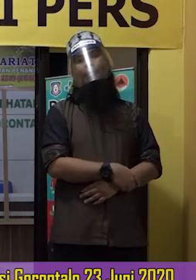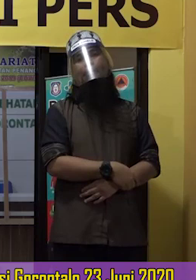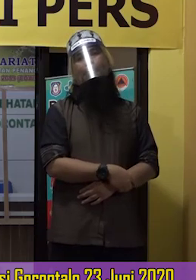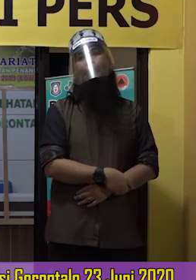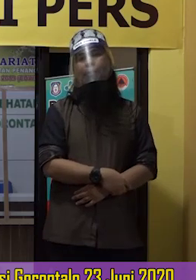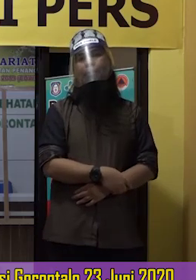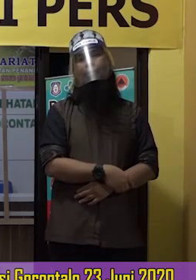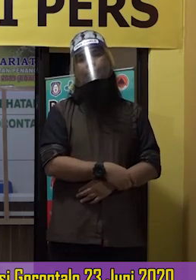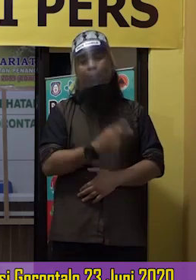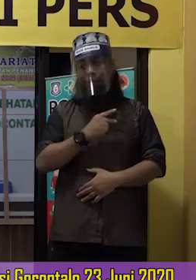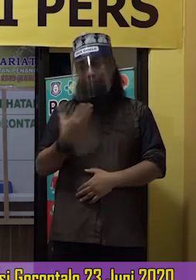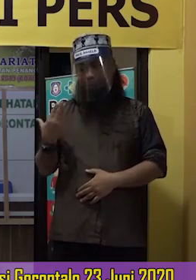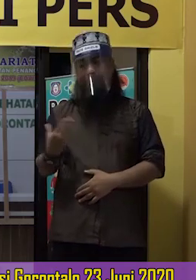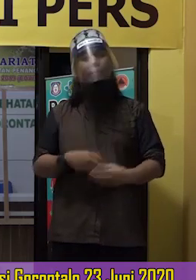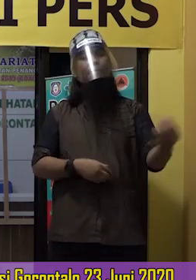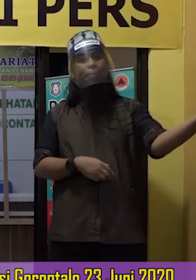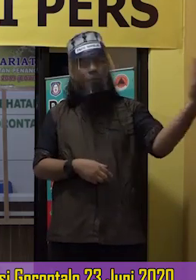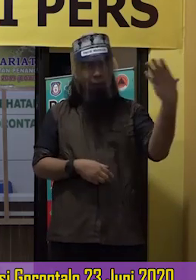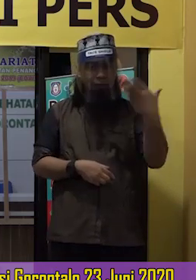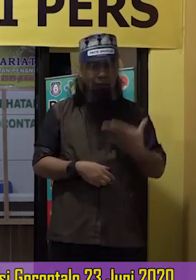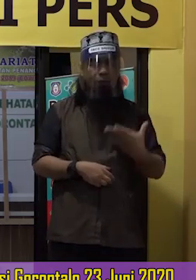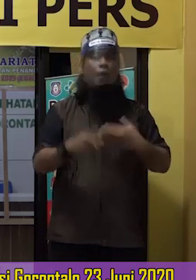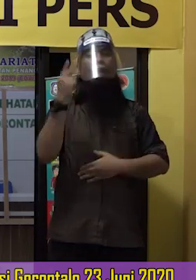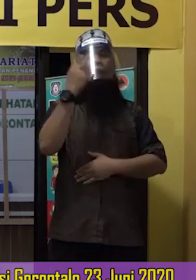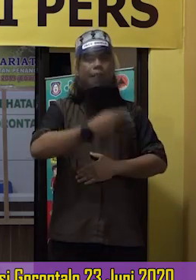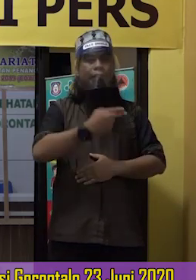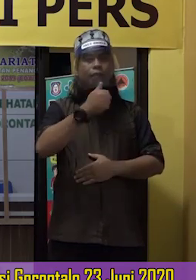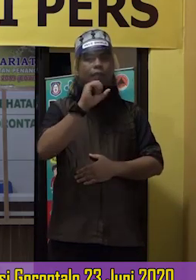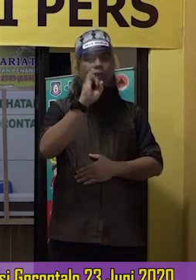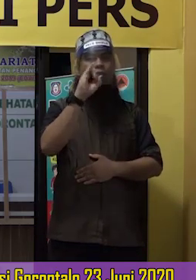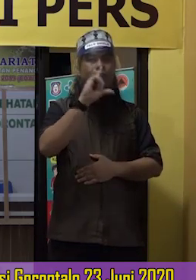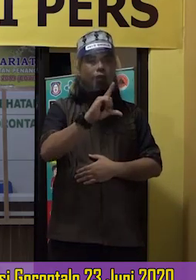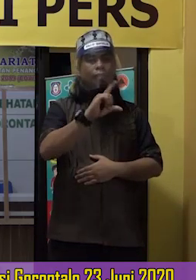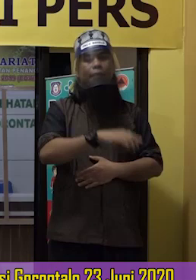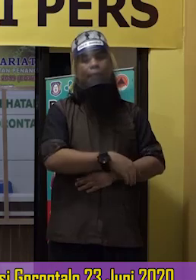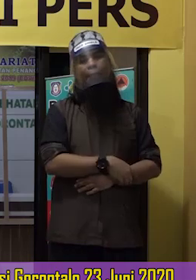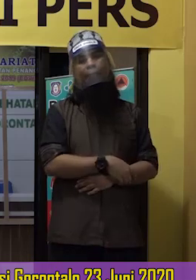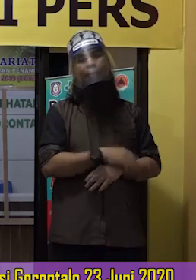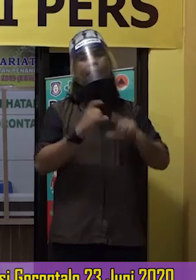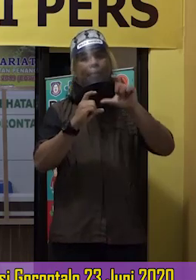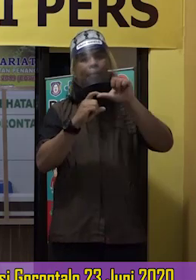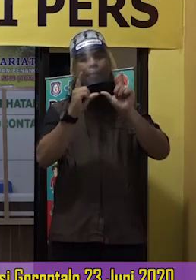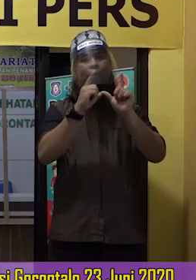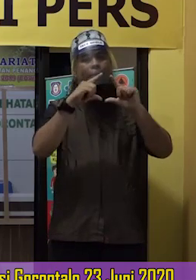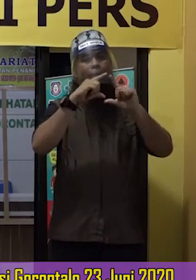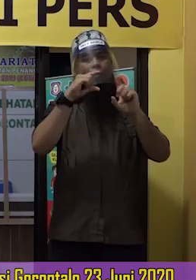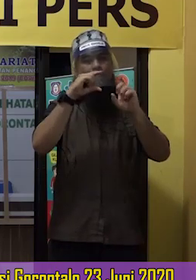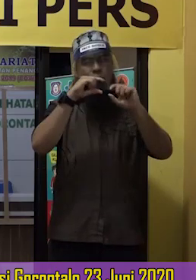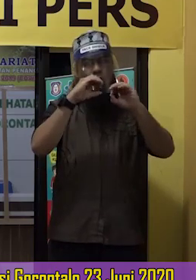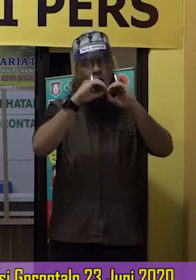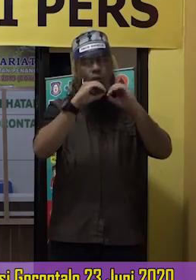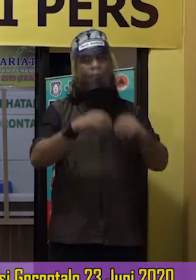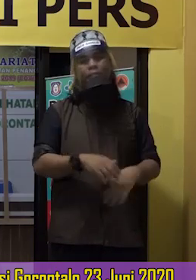Kami menerima hasil pemeriksaan spesimen dari Balai POM sejumlah